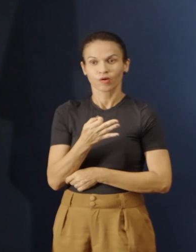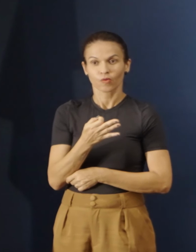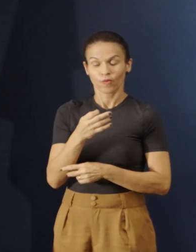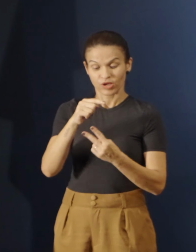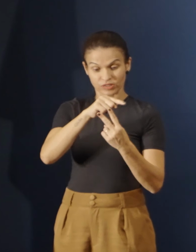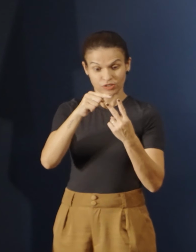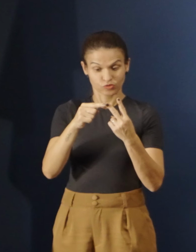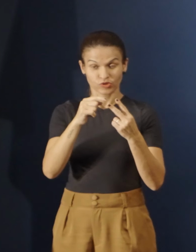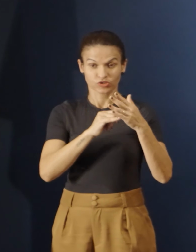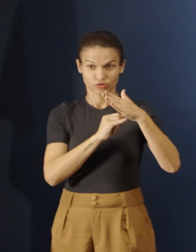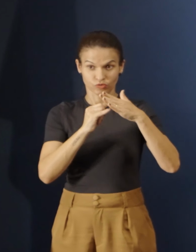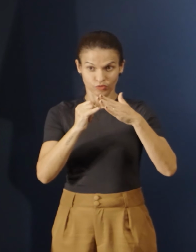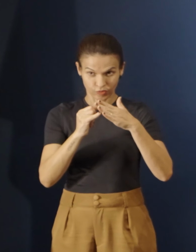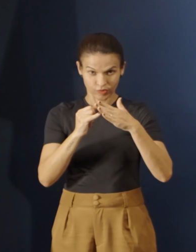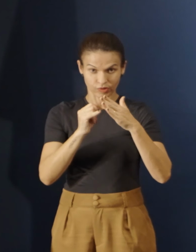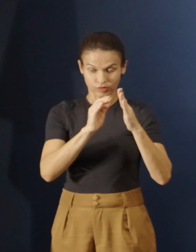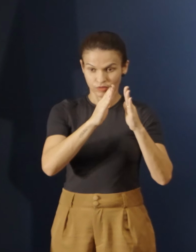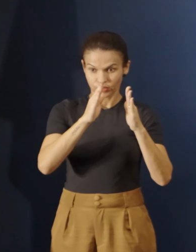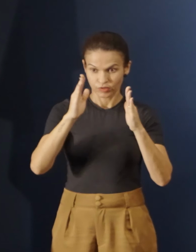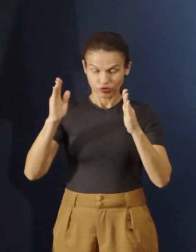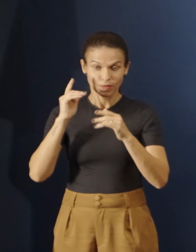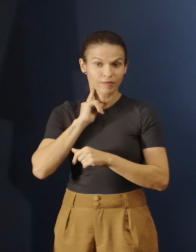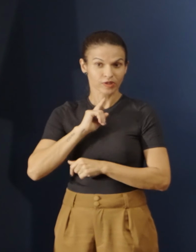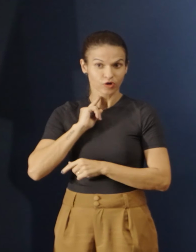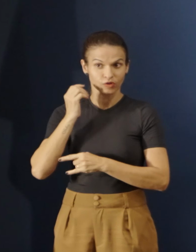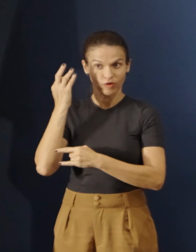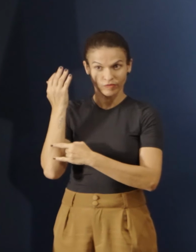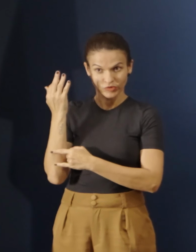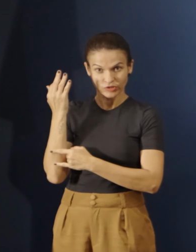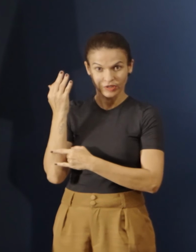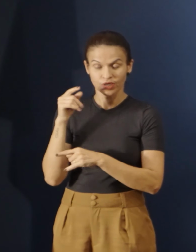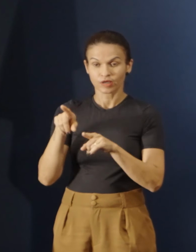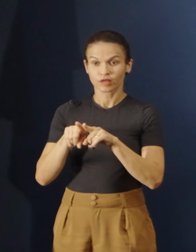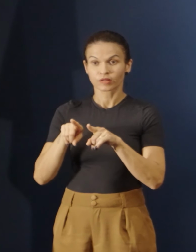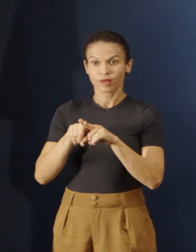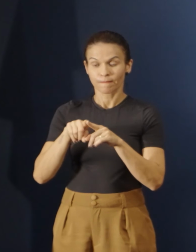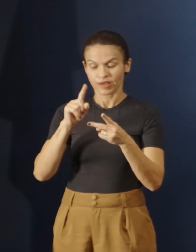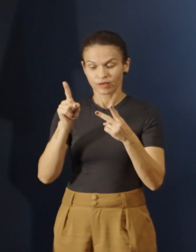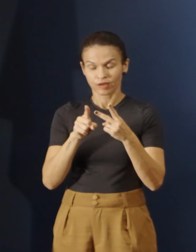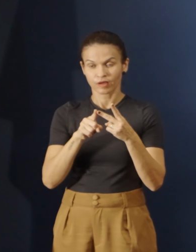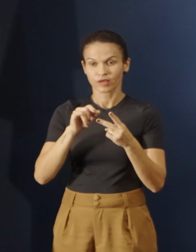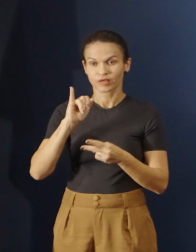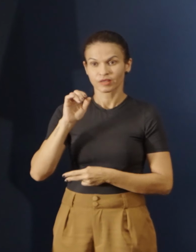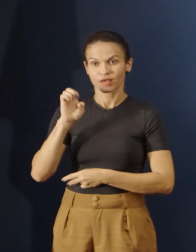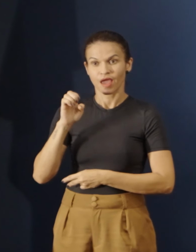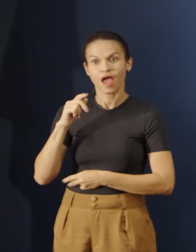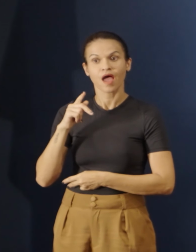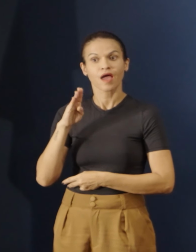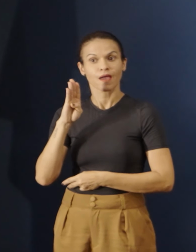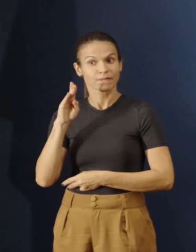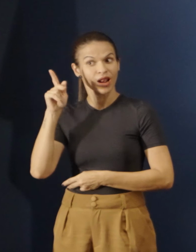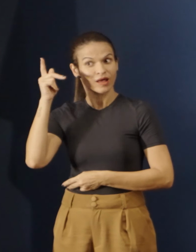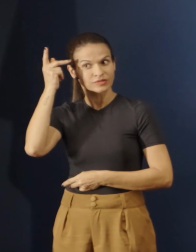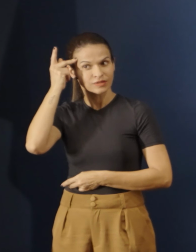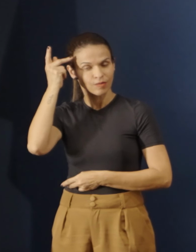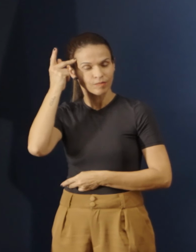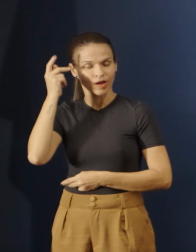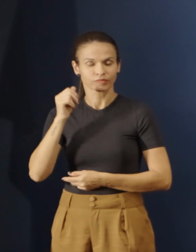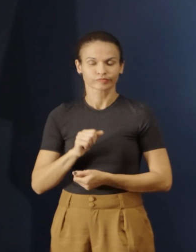duas instituições, o acervo dos editores mineiros, da UFMG, e o IEB, da USP, lá em São Paulo. Ora,